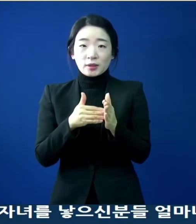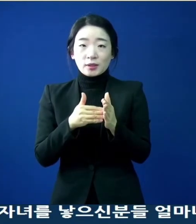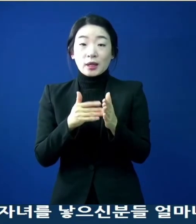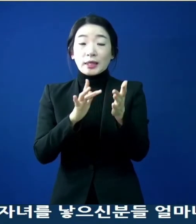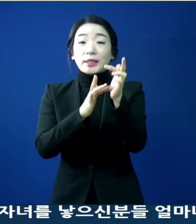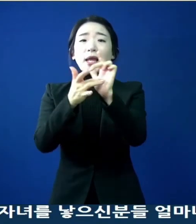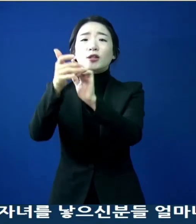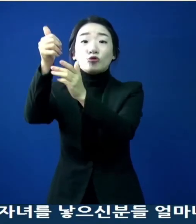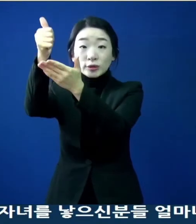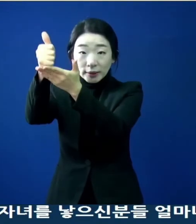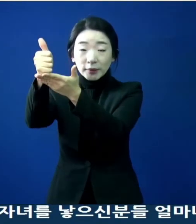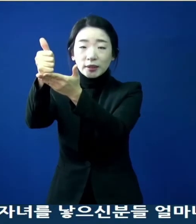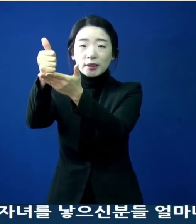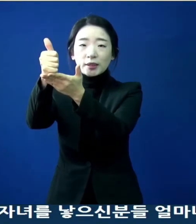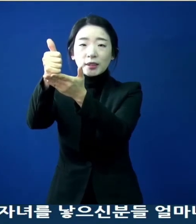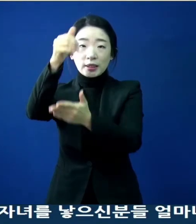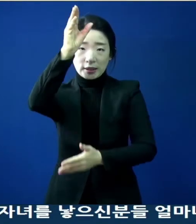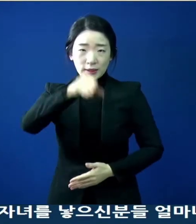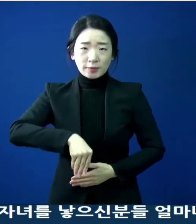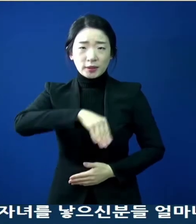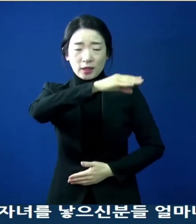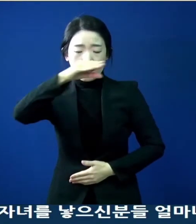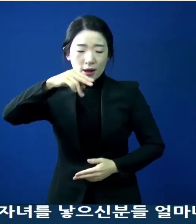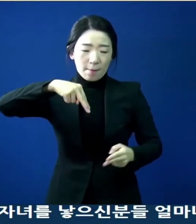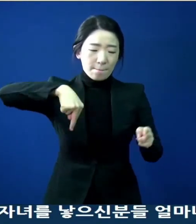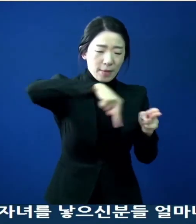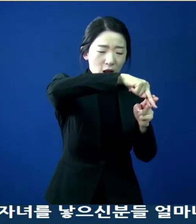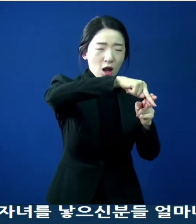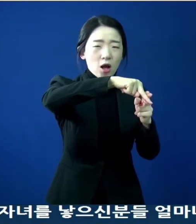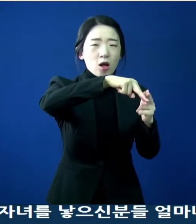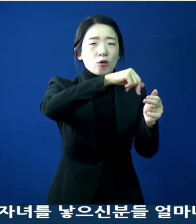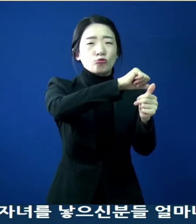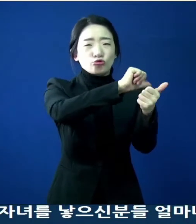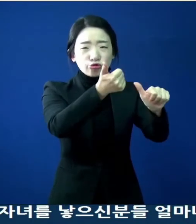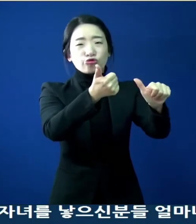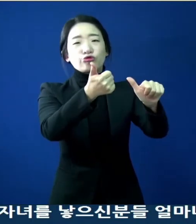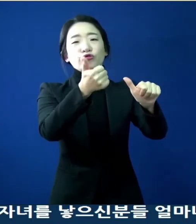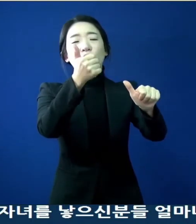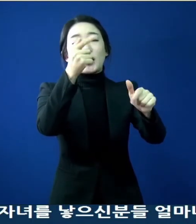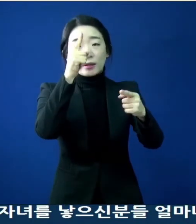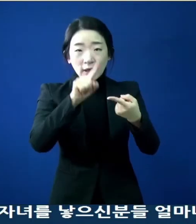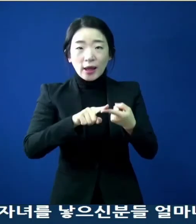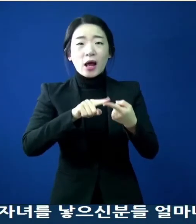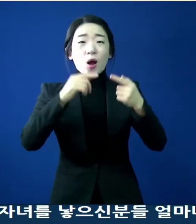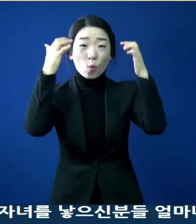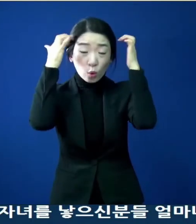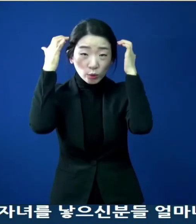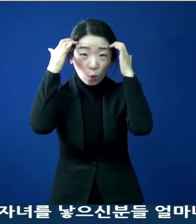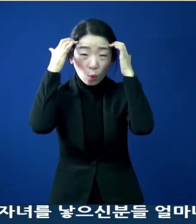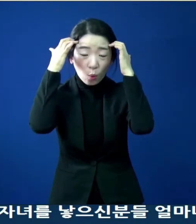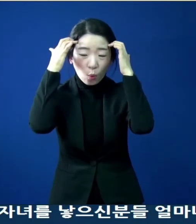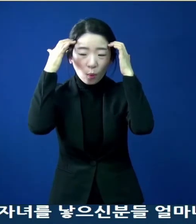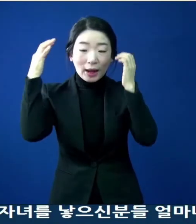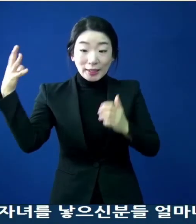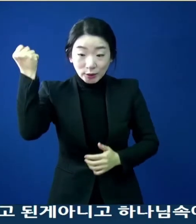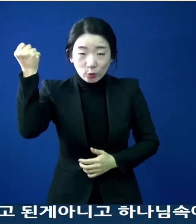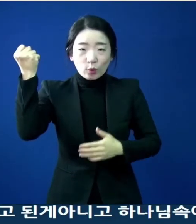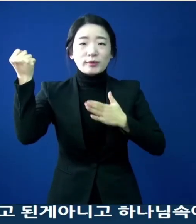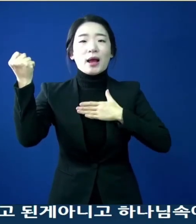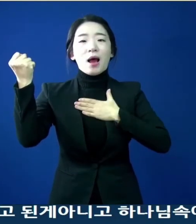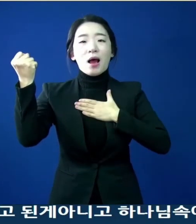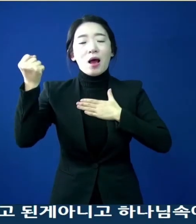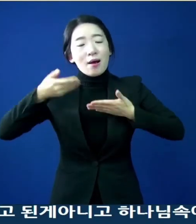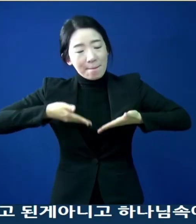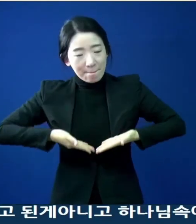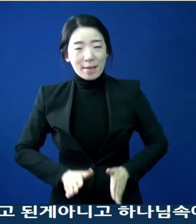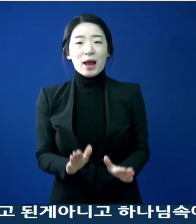예수님을 십자가에 달게 하는 고통이었죠. 그 고통을 통해서 우리를 낳을 때 우리